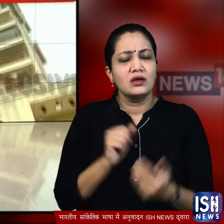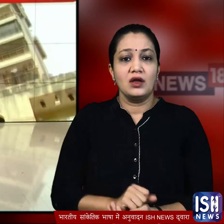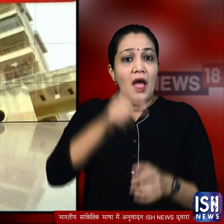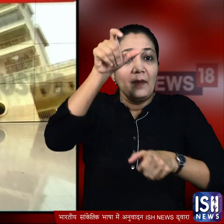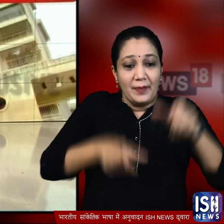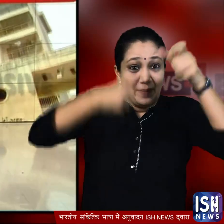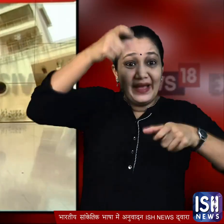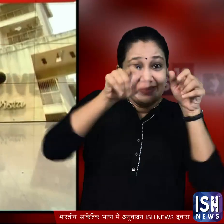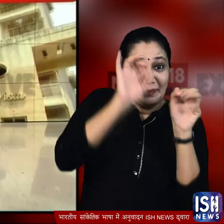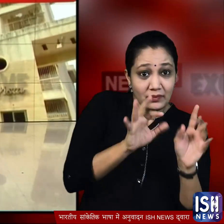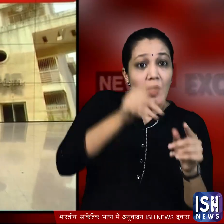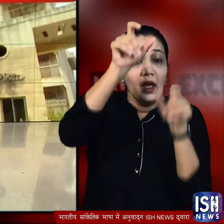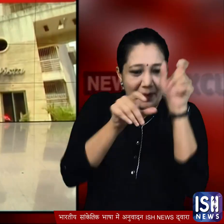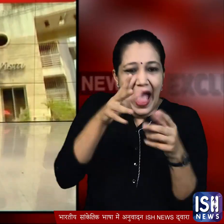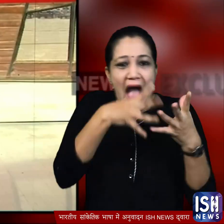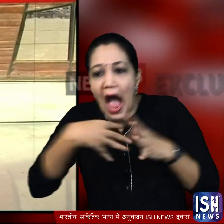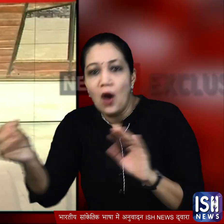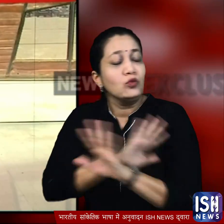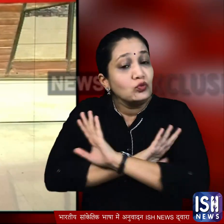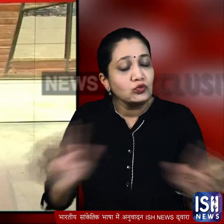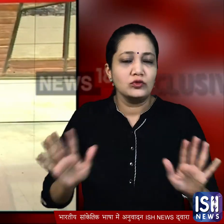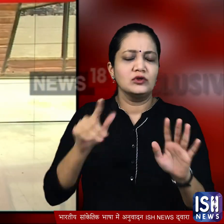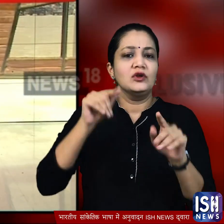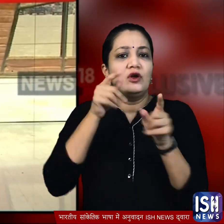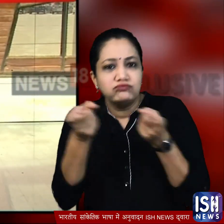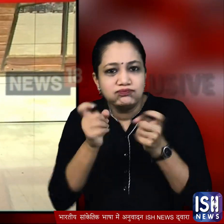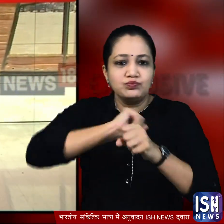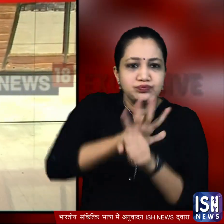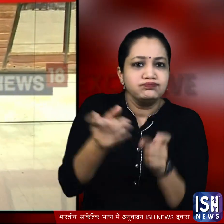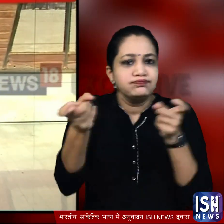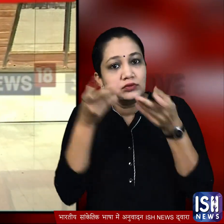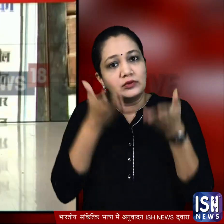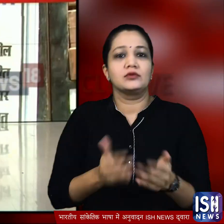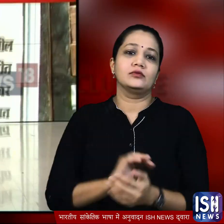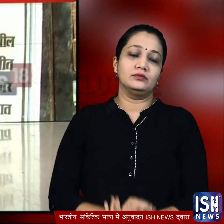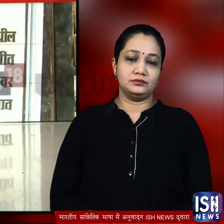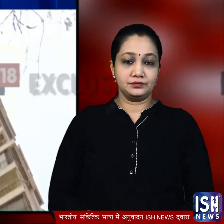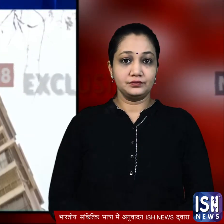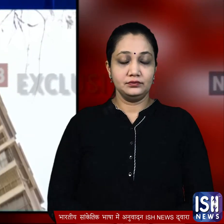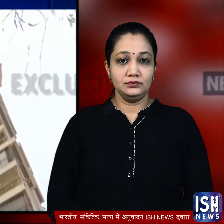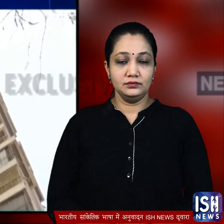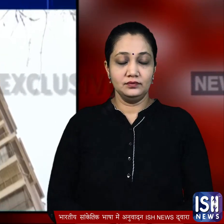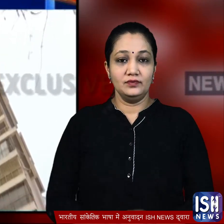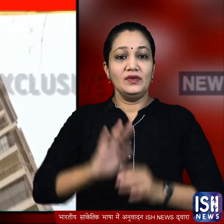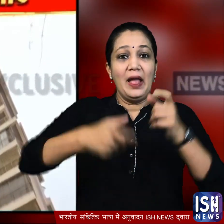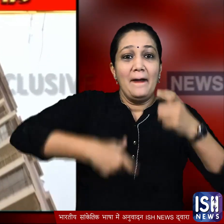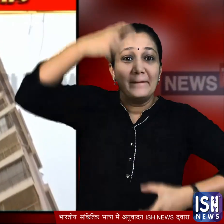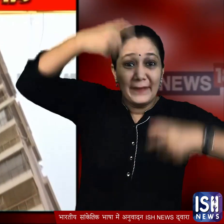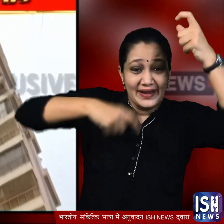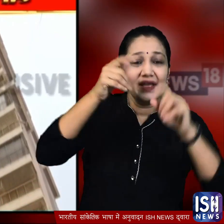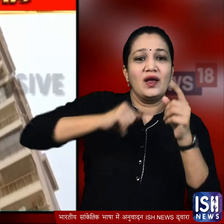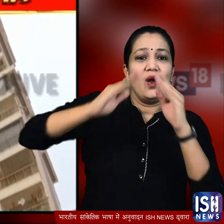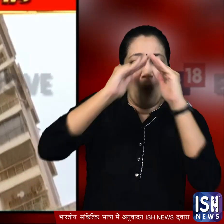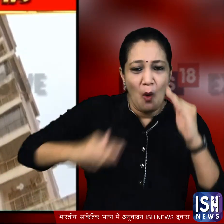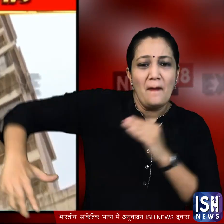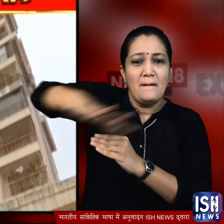किया गया ताकि लोग इन इमारतों से बाहर न निकले। ये सख्त कदम महामारी से निपटने के लिए उठाया गया, जिसके बाद उन